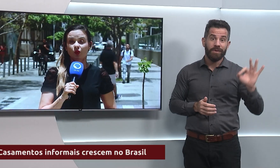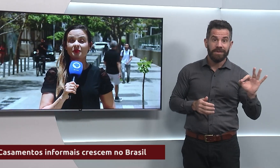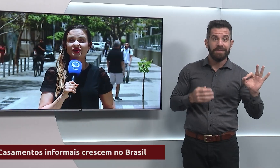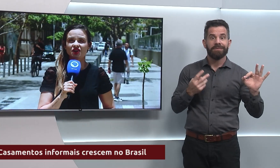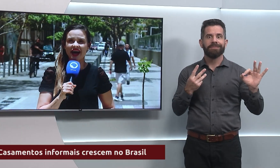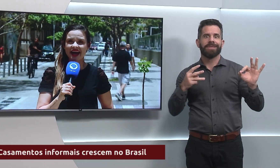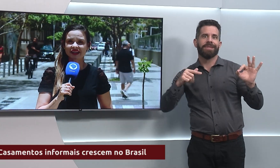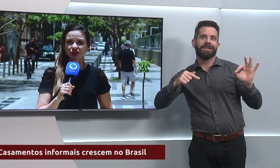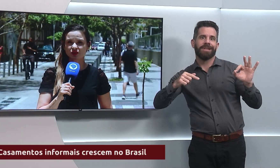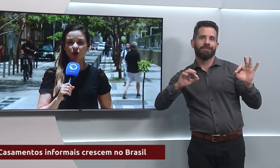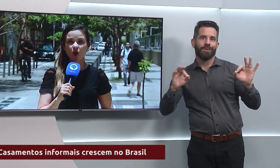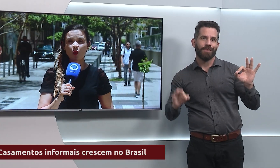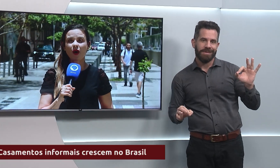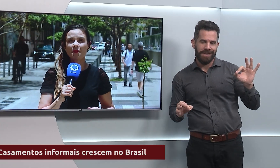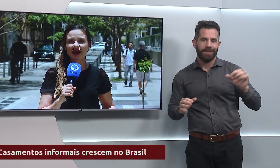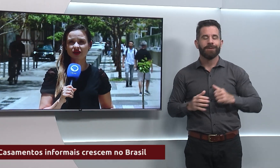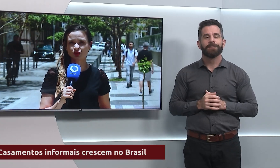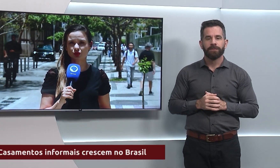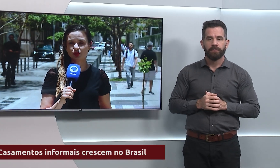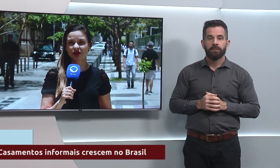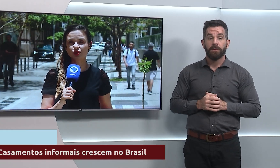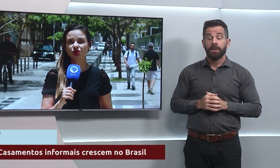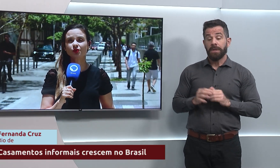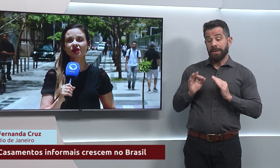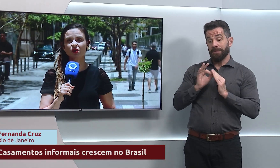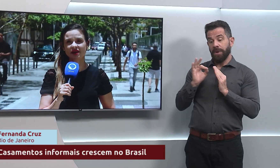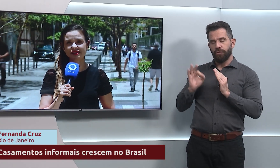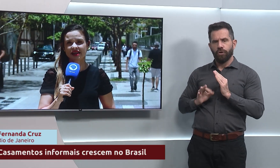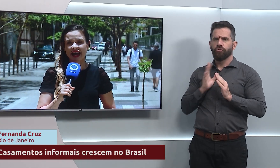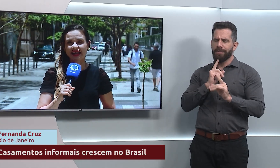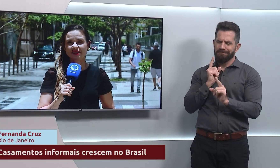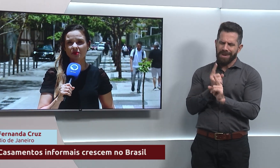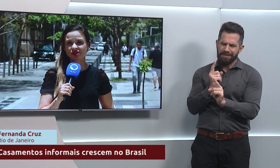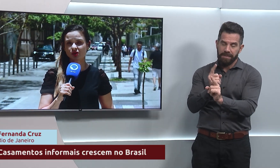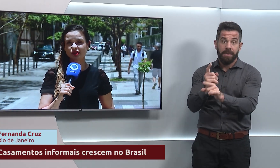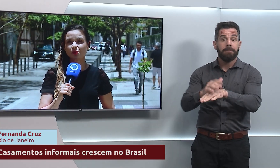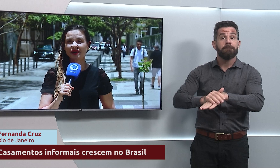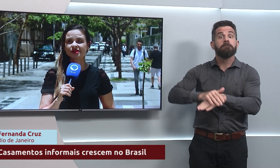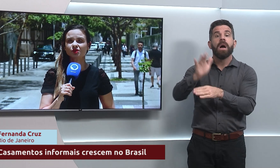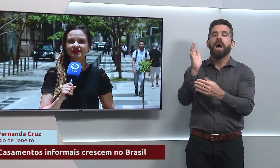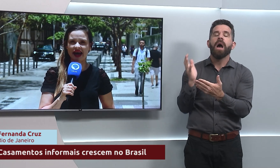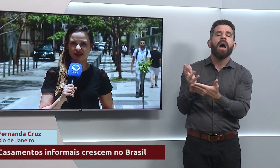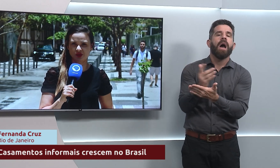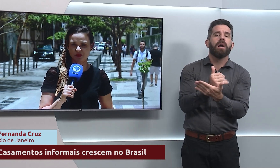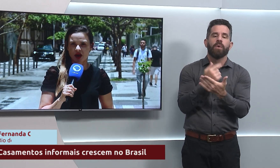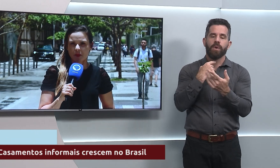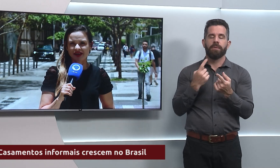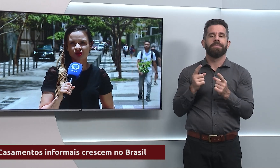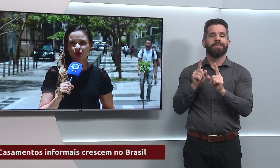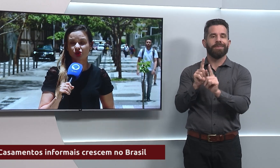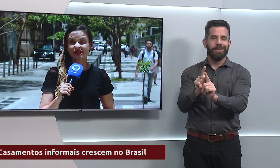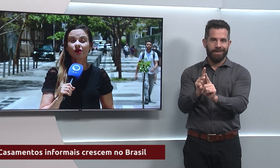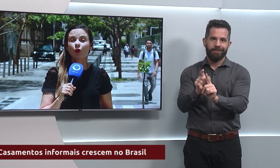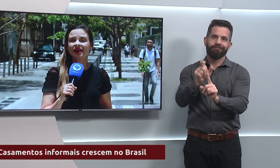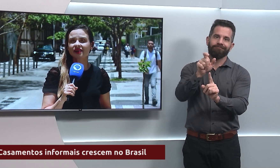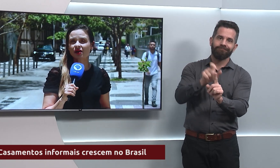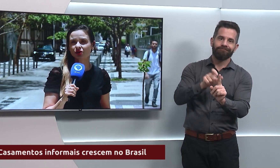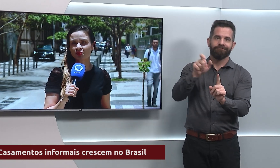IBGE identificou um aumento do número de uniões entre pessoas do mesmo sexo. Passou de 58 mil